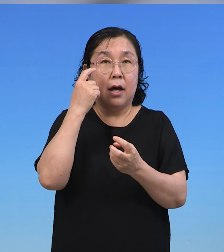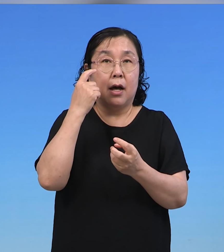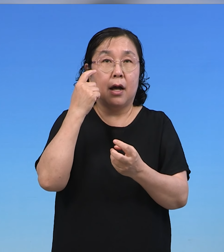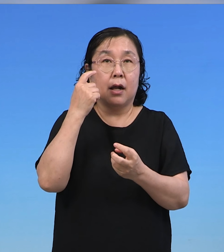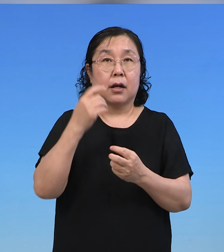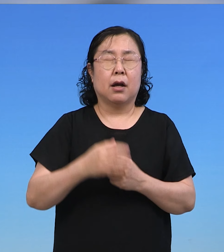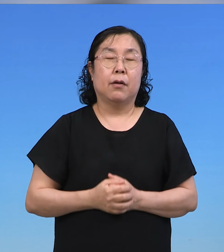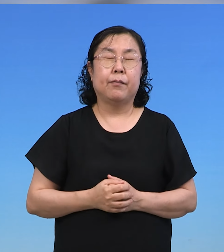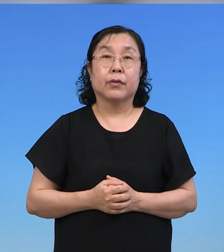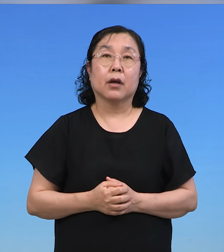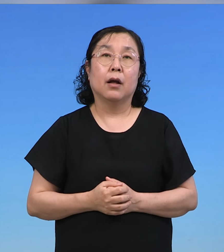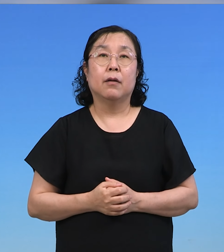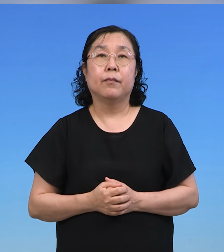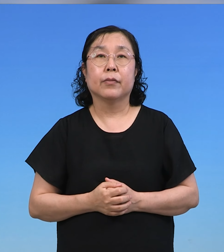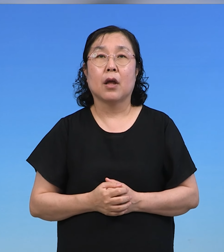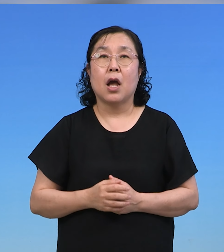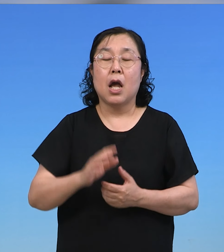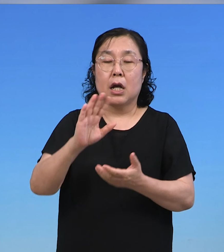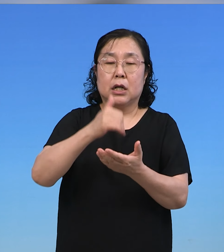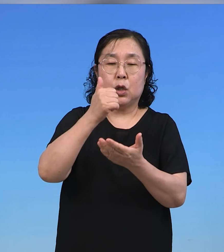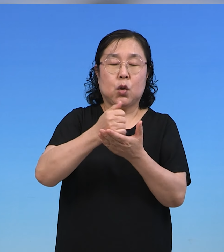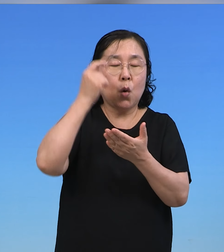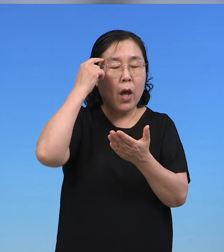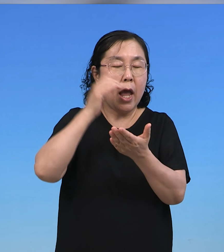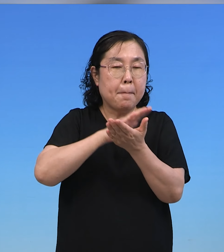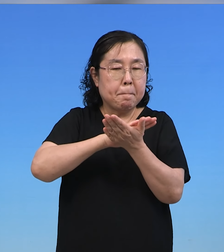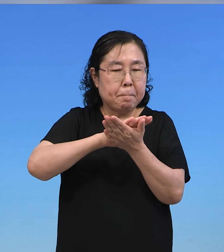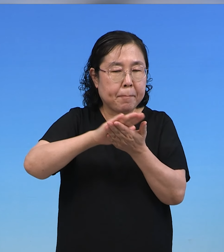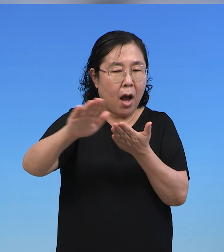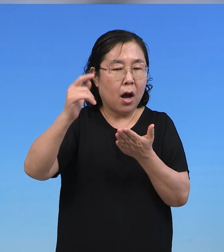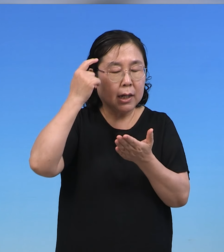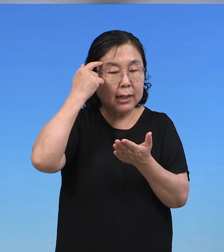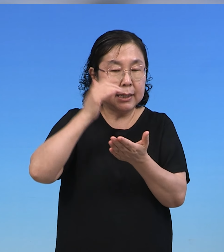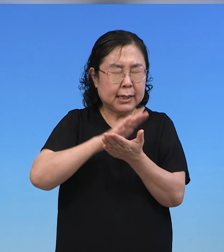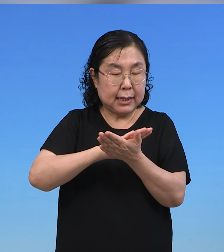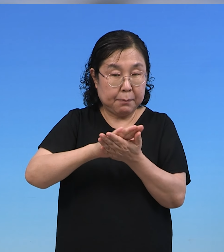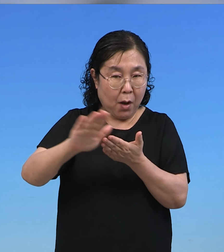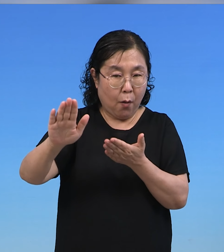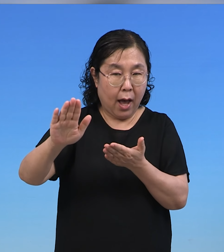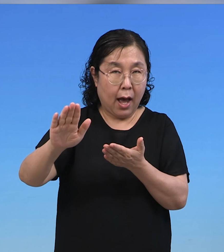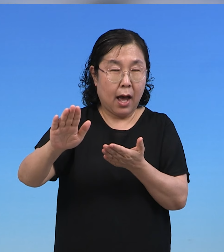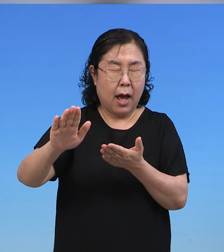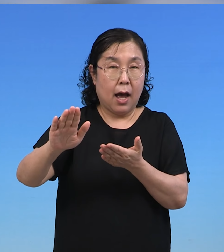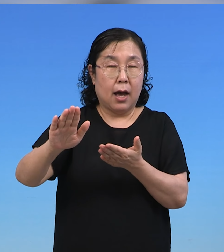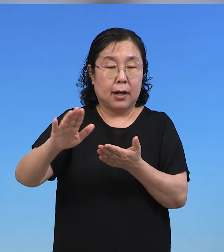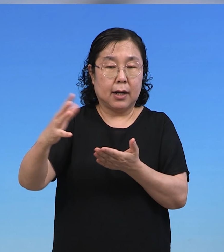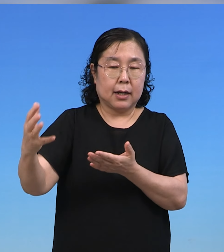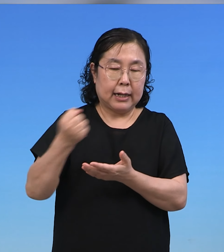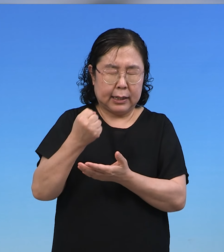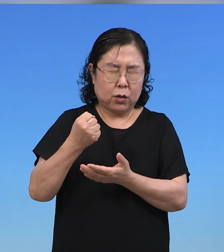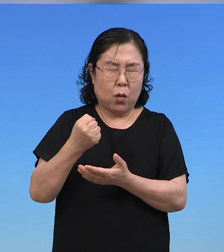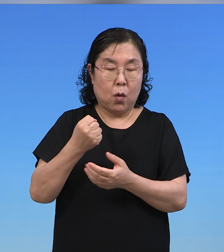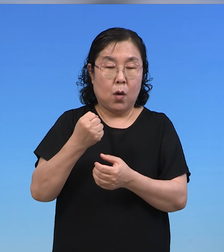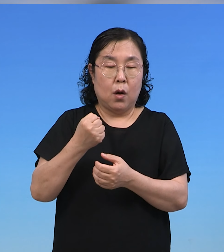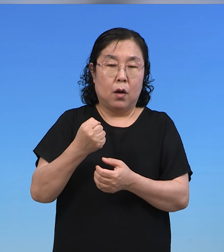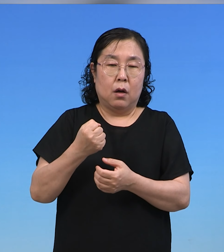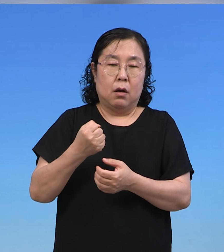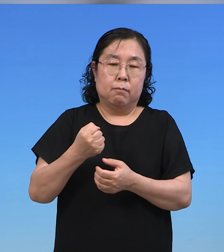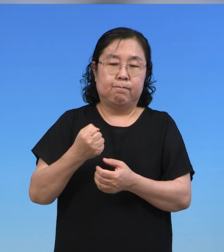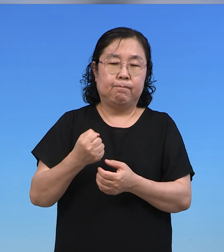희생으로 이루어진 그리스도의 평화, 라틴어로 팍스 크리스티라고 그럽니다. 그래서 우리는